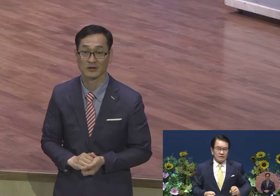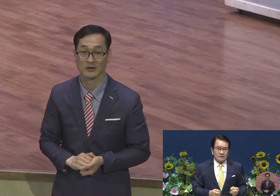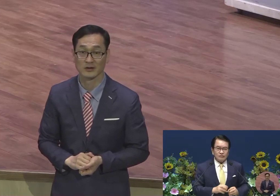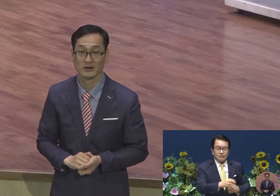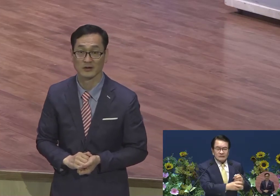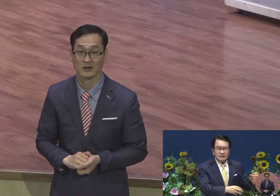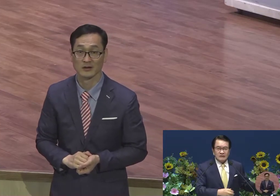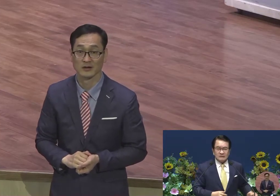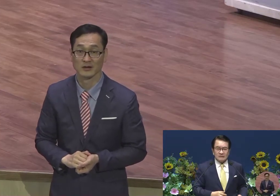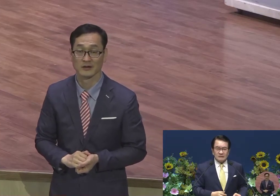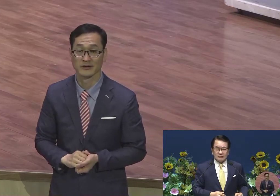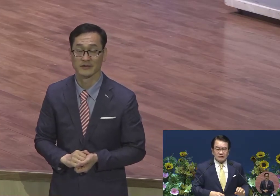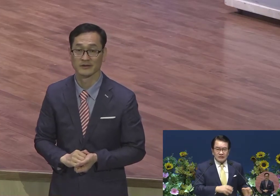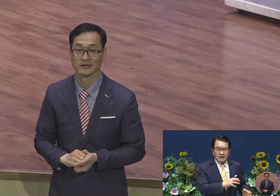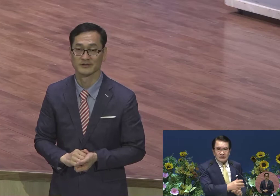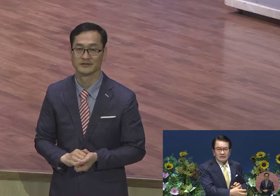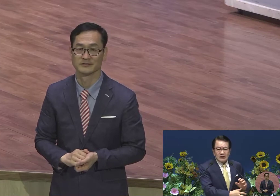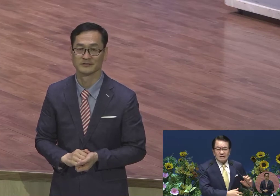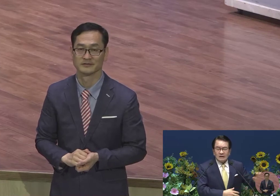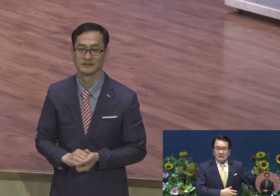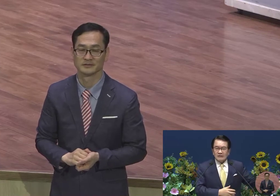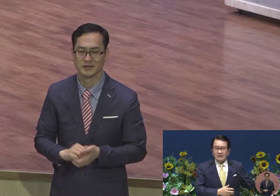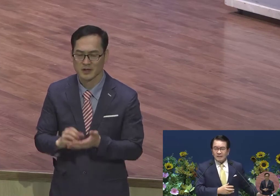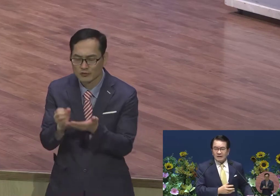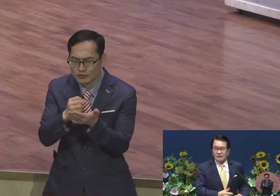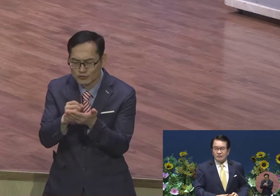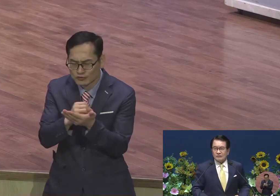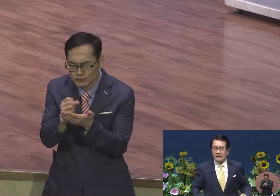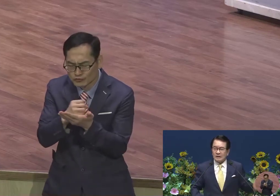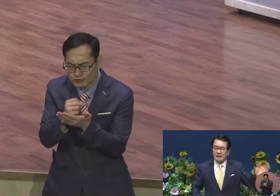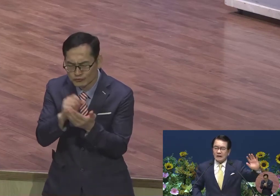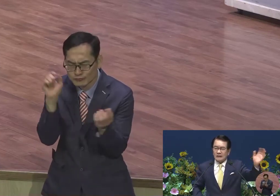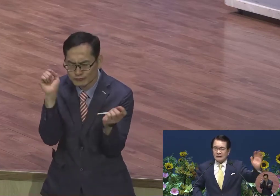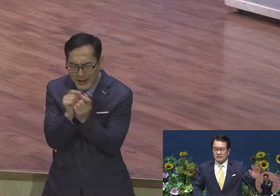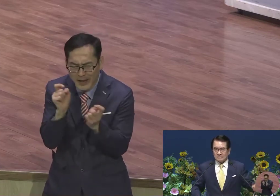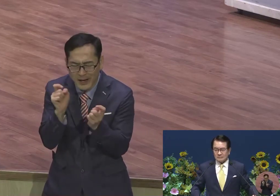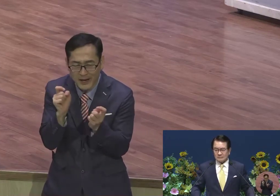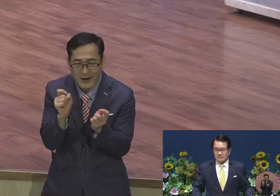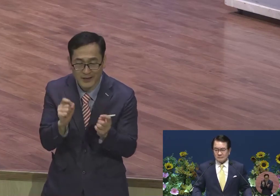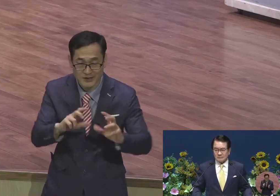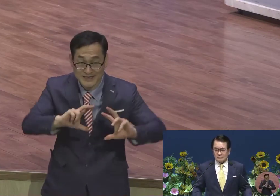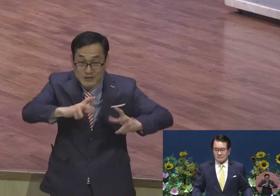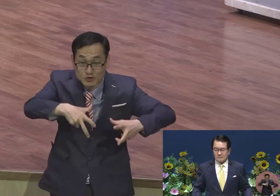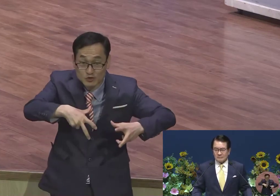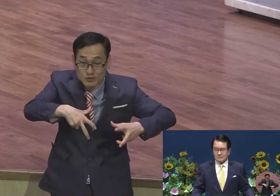생기고 지구가 생겨서. 웃자다가 인간이 인간만이 지구에서 살게 된 거 아니에요.